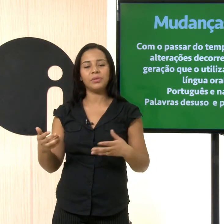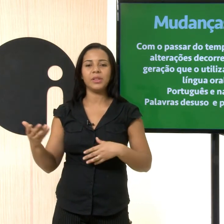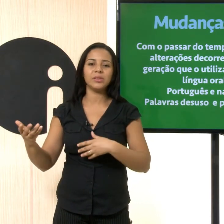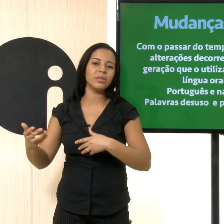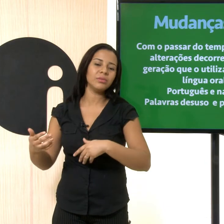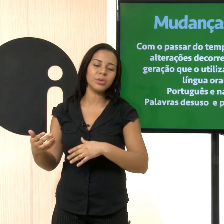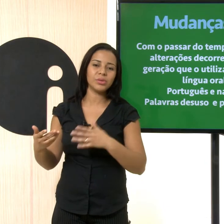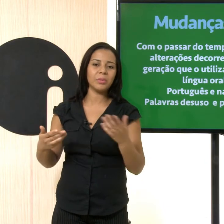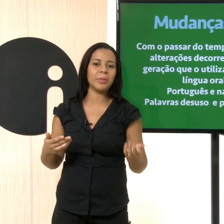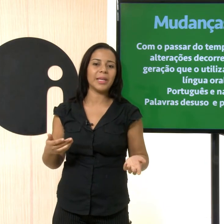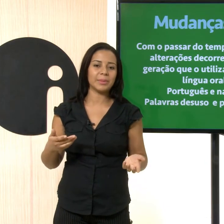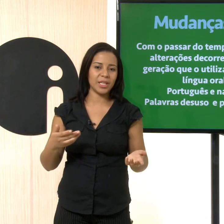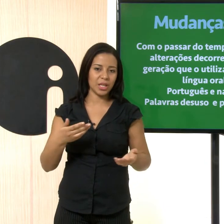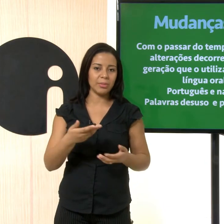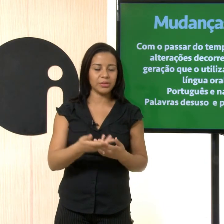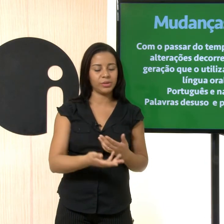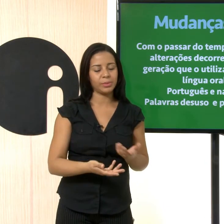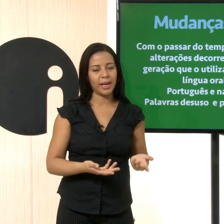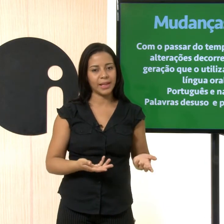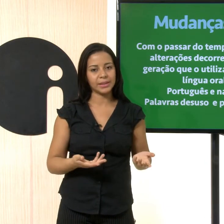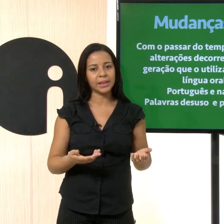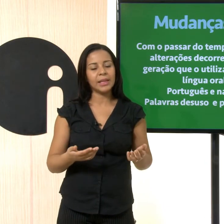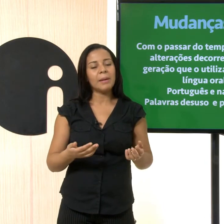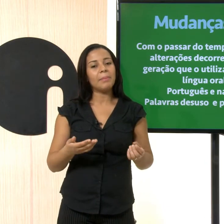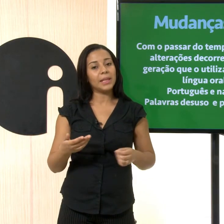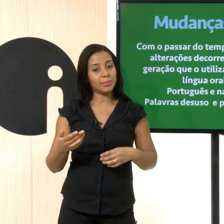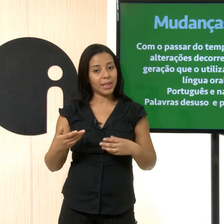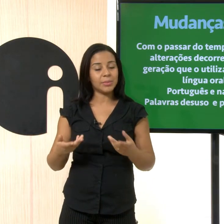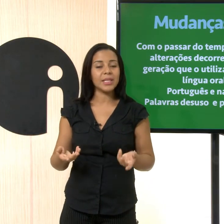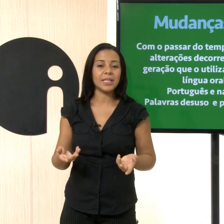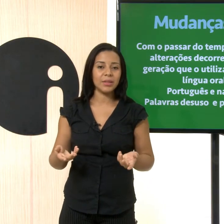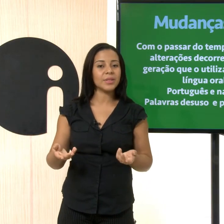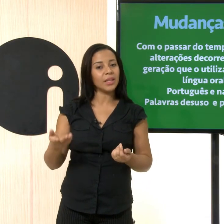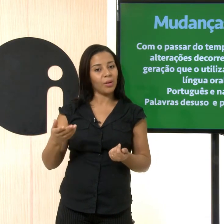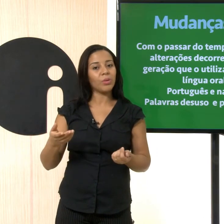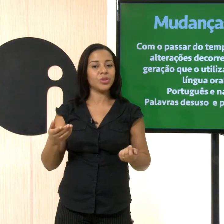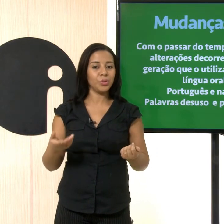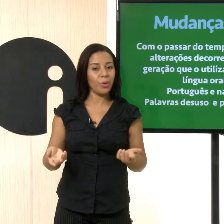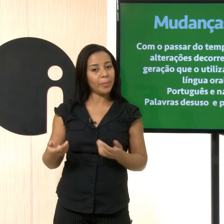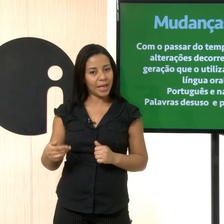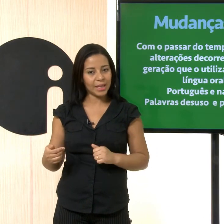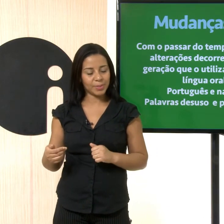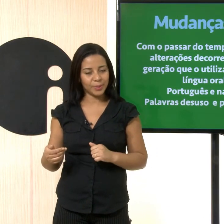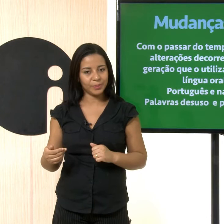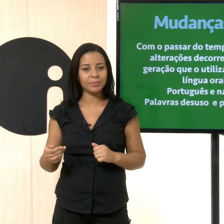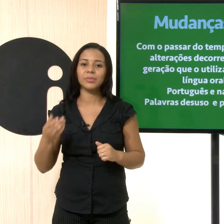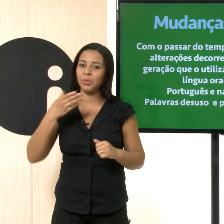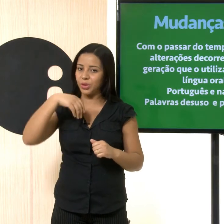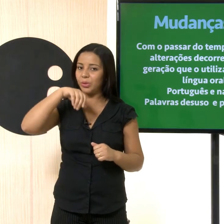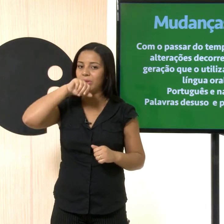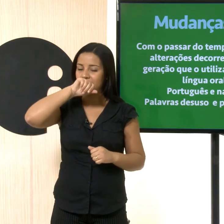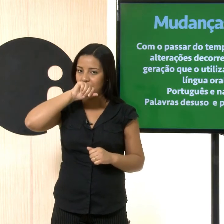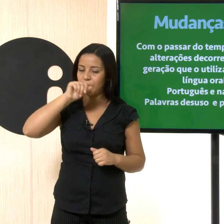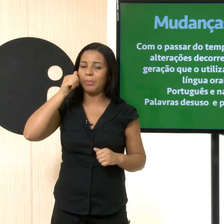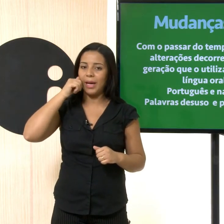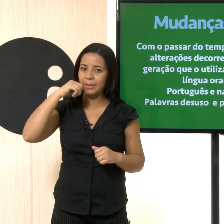filhos não costumam mais beijar as mãos dos pais. Mas mesmo assim o sinal continuou o mesmo, continuou o sinal de pai e